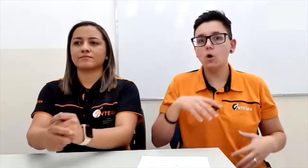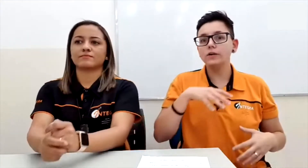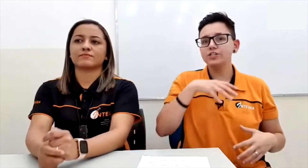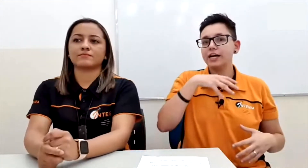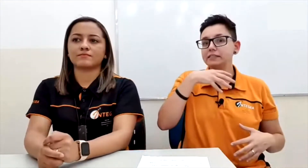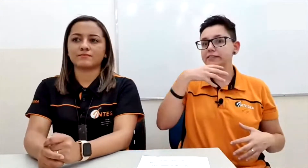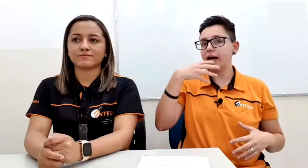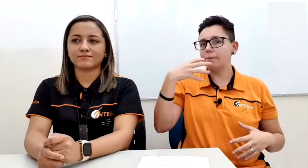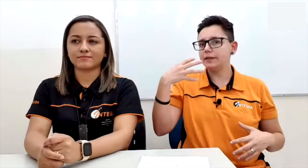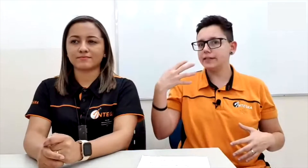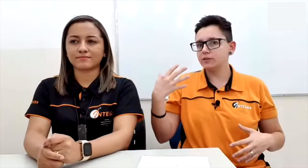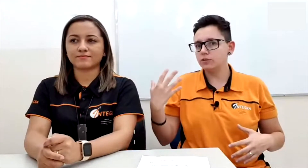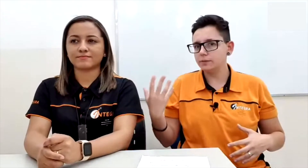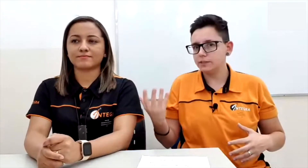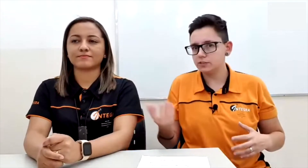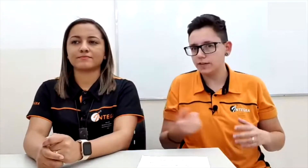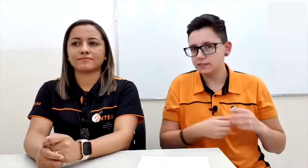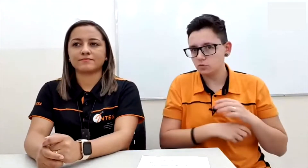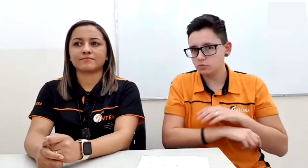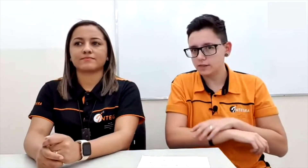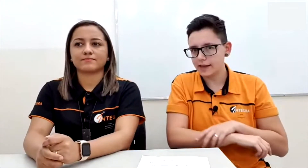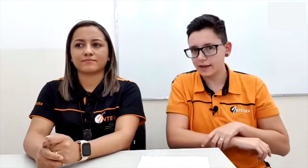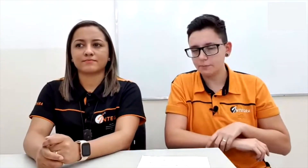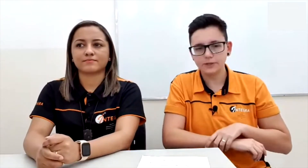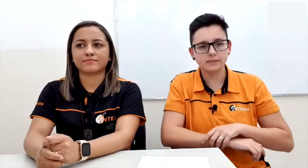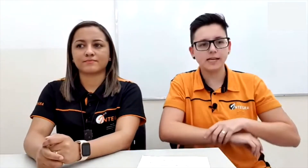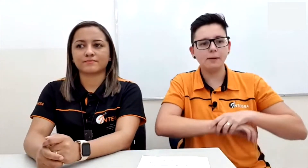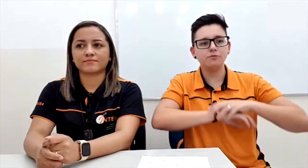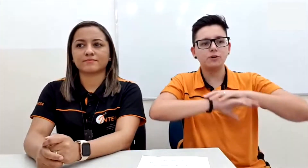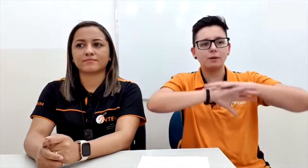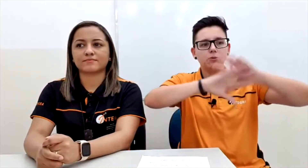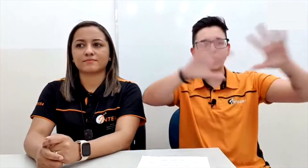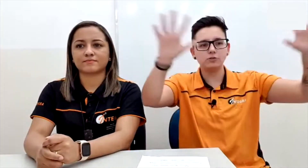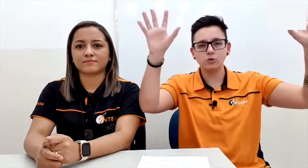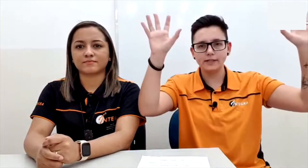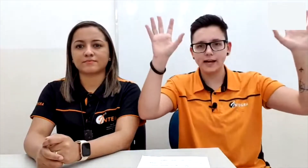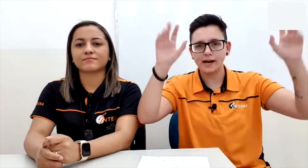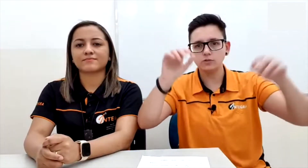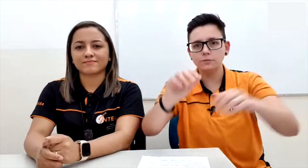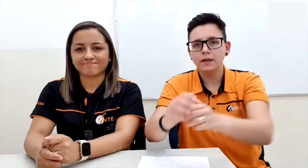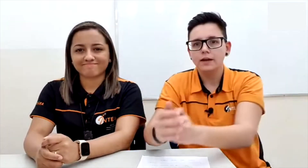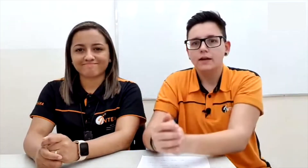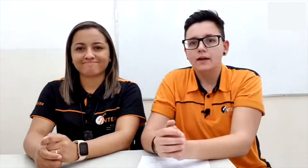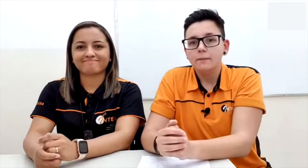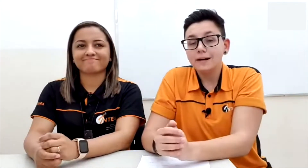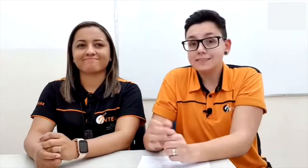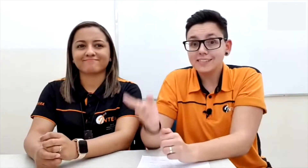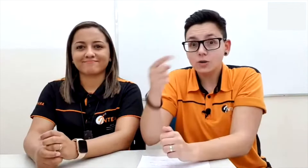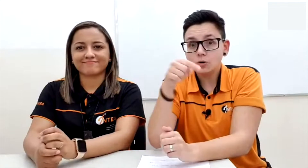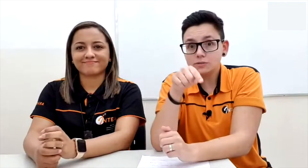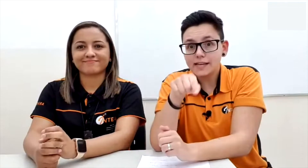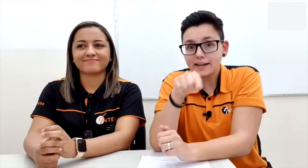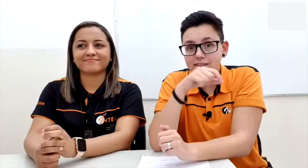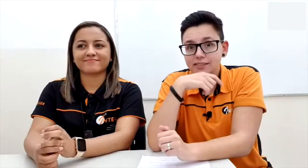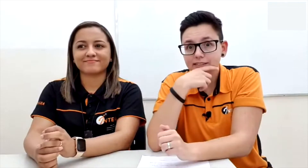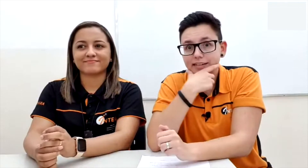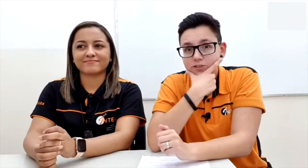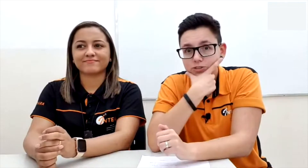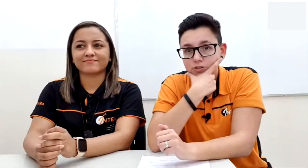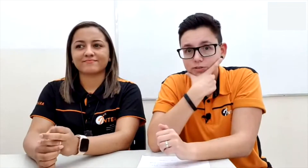que já está aprendendo Libras faz algum tempo, que sabe vocabulário doidado, mas que não consegue inserir dentro de